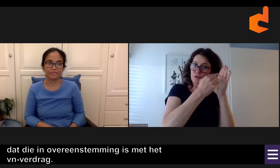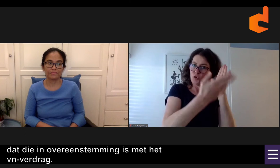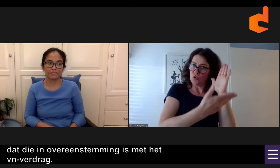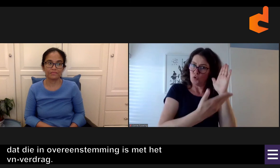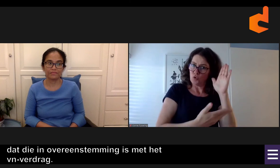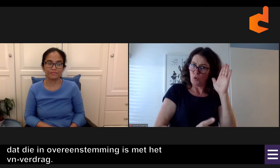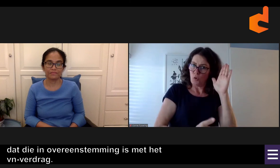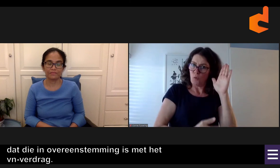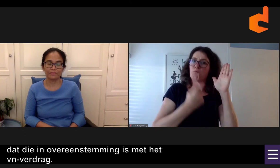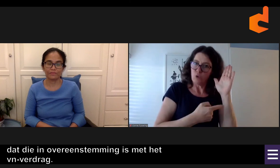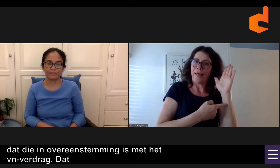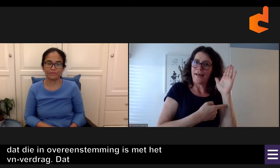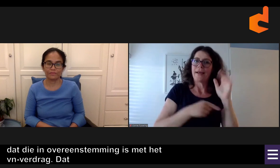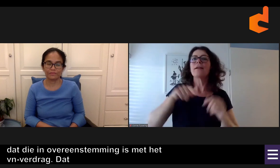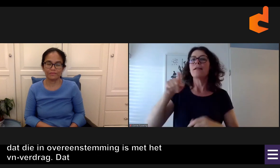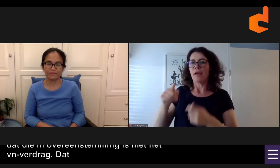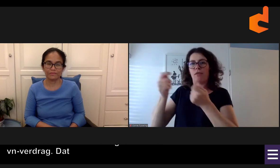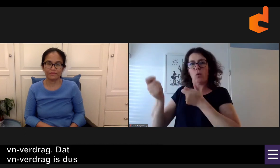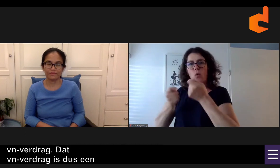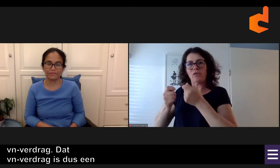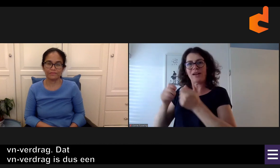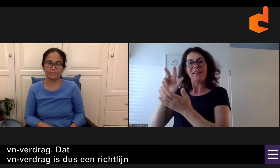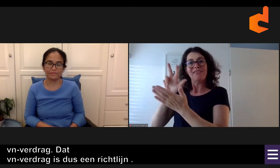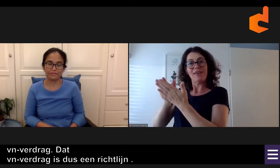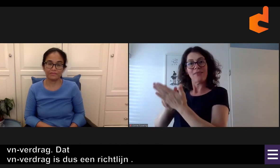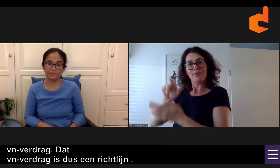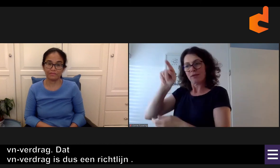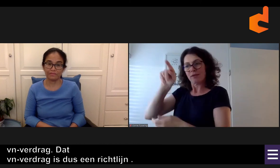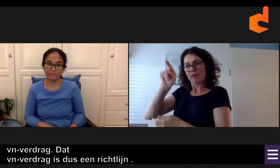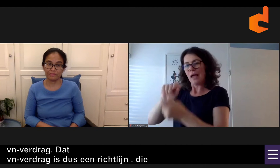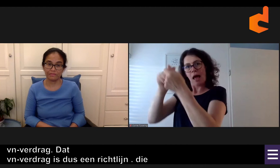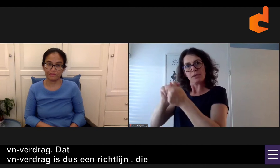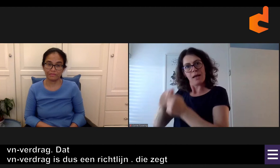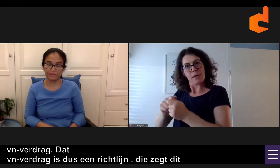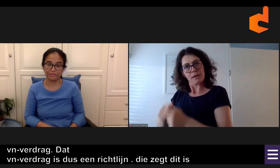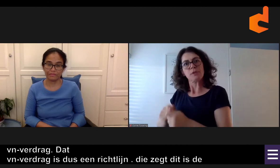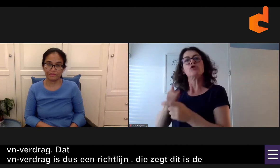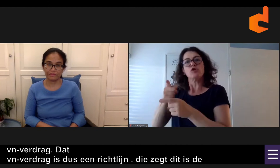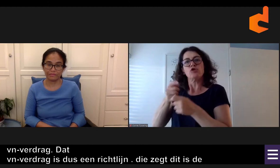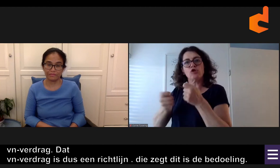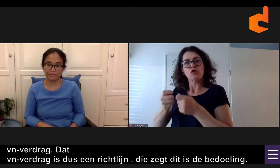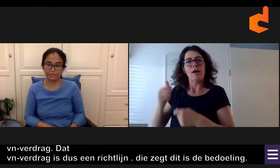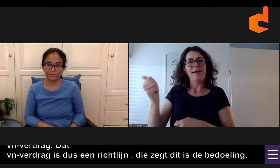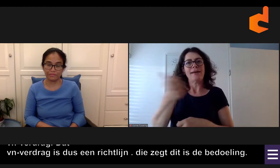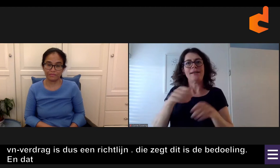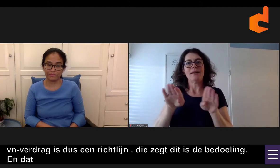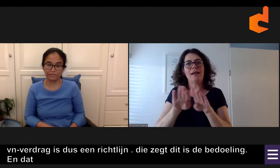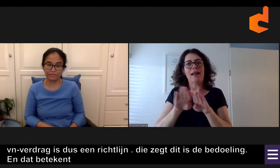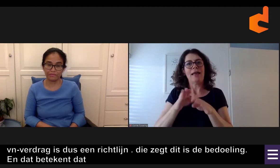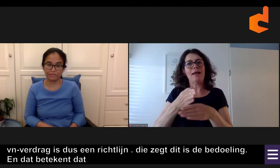Dat VN-verdrag is dus een richtlijn. Die zegt dus, dit is de bedoeling. En dat betekent dat de overheid de wetten